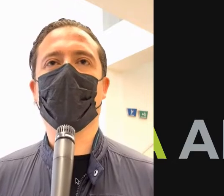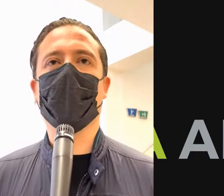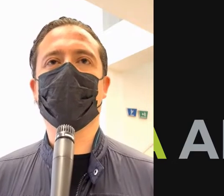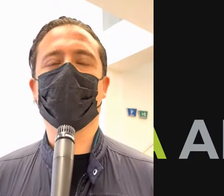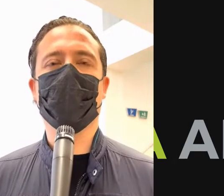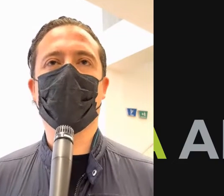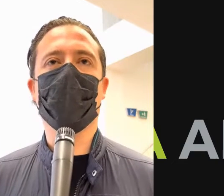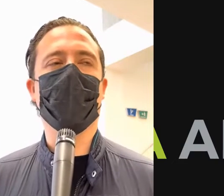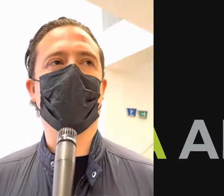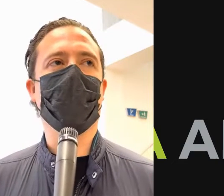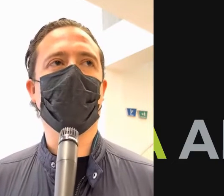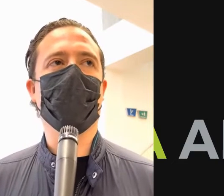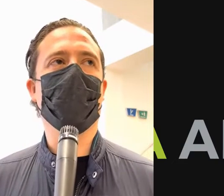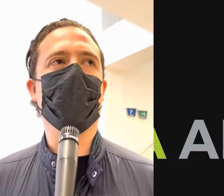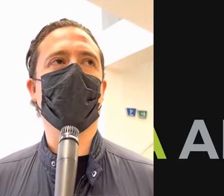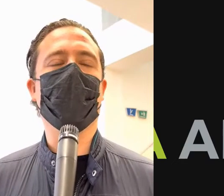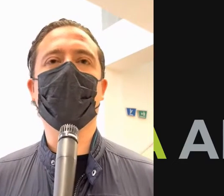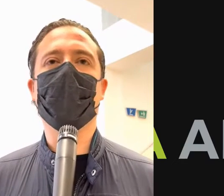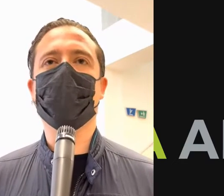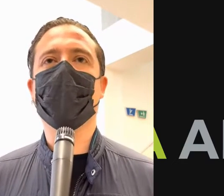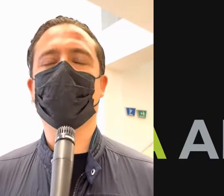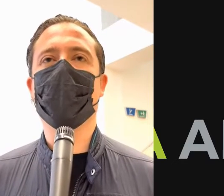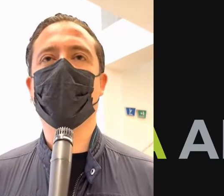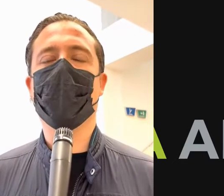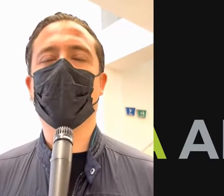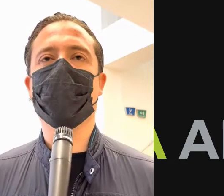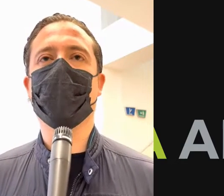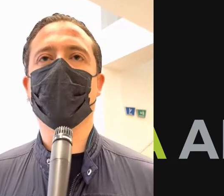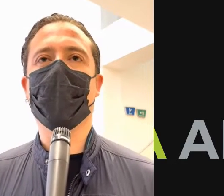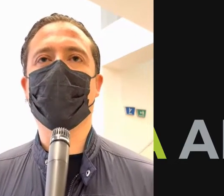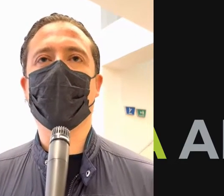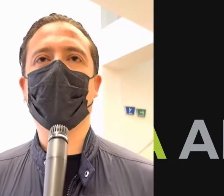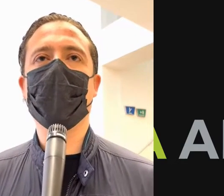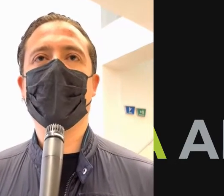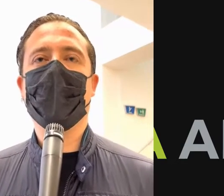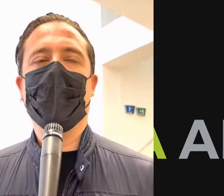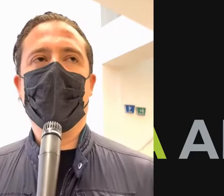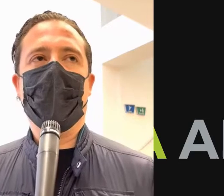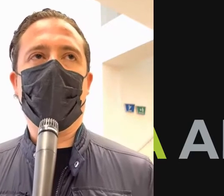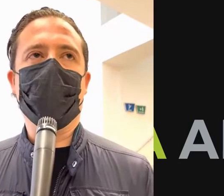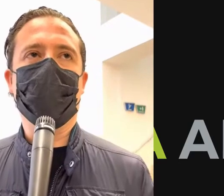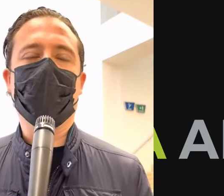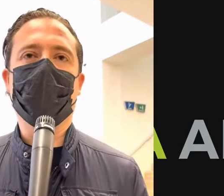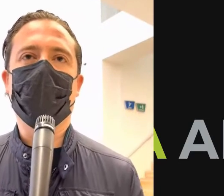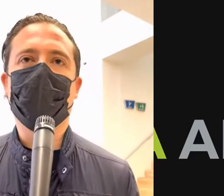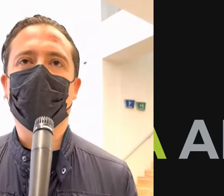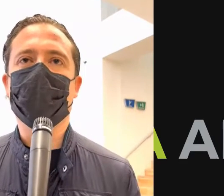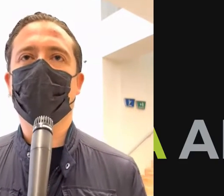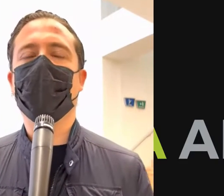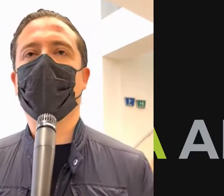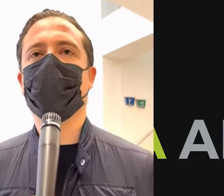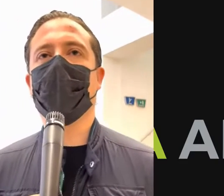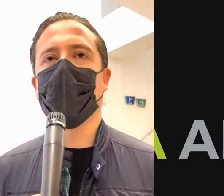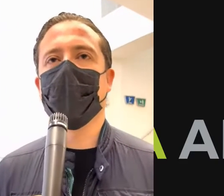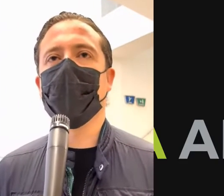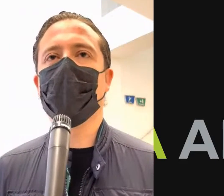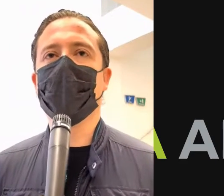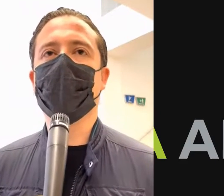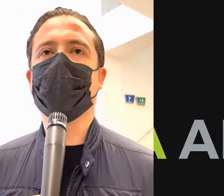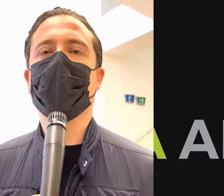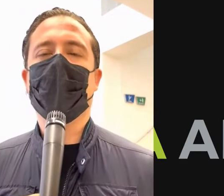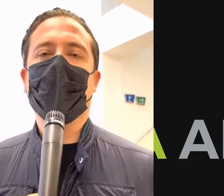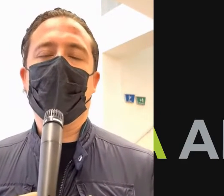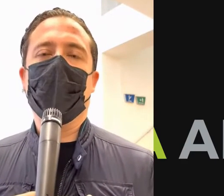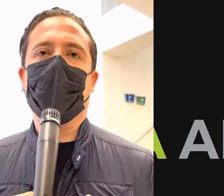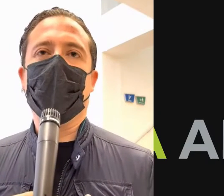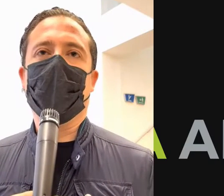a cualquier organización gubernamental o no gubernamental, en este caso una organización gubernamental. La visión que tiene el municipio, la ciudad de Querétaro,